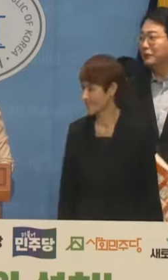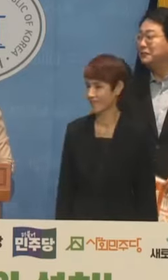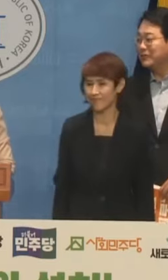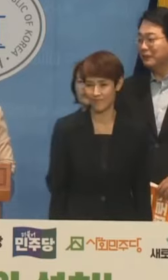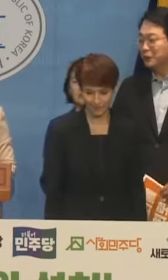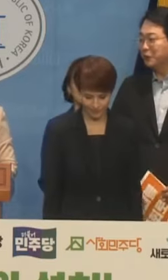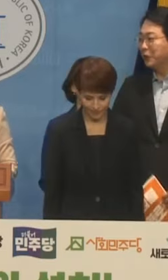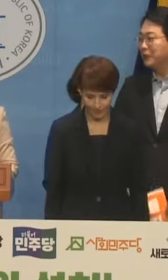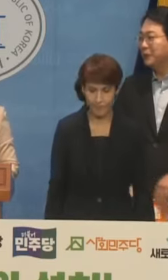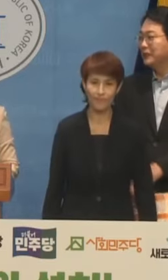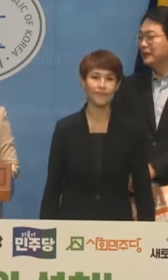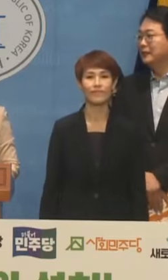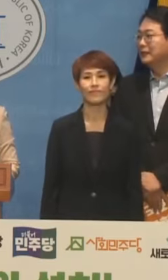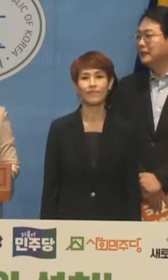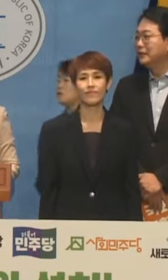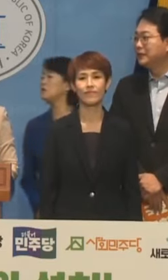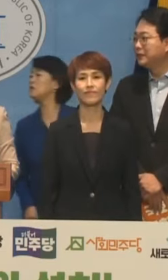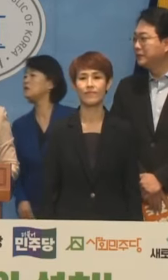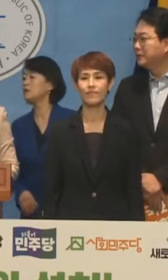네, 위치만 잡아주십시오.